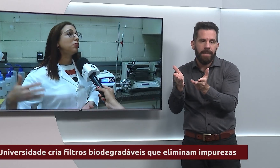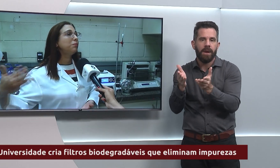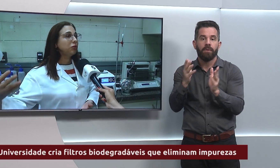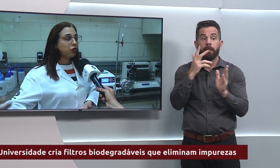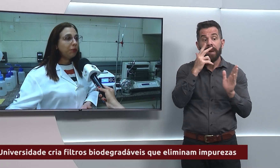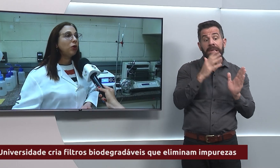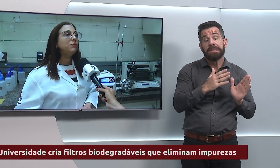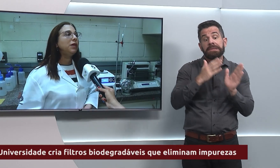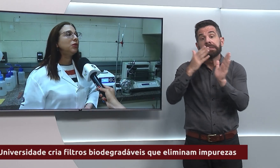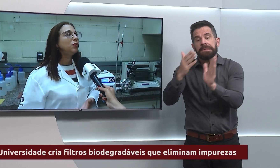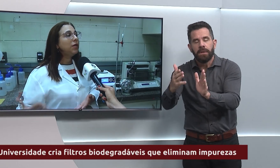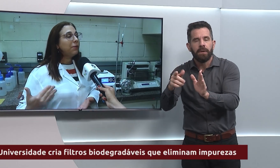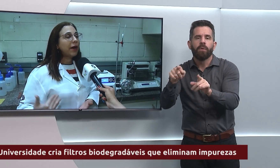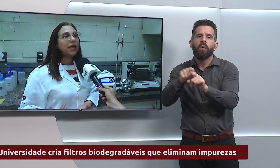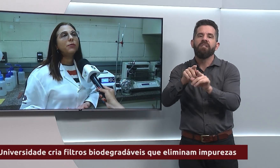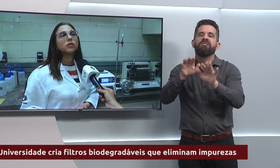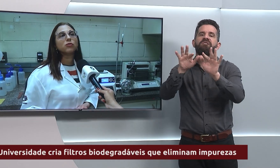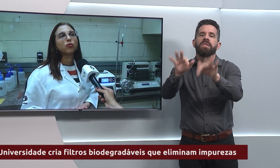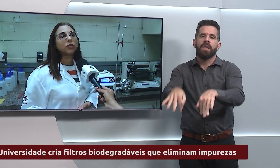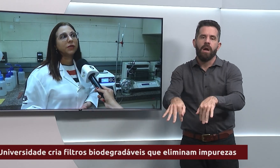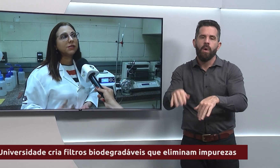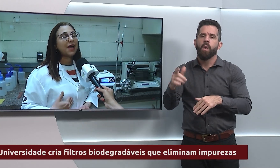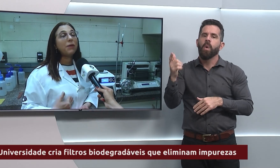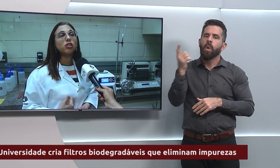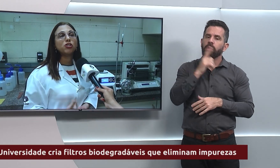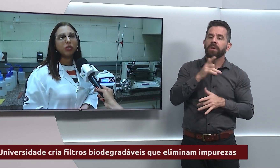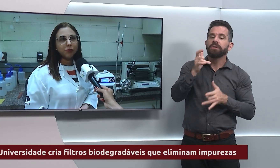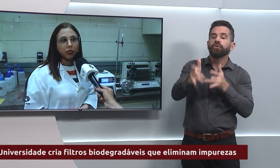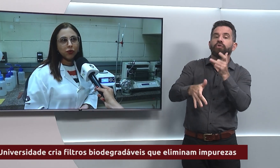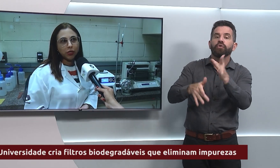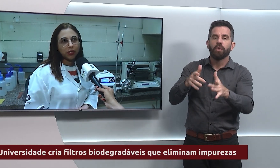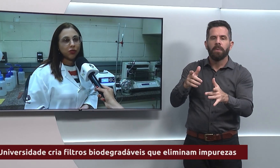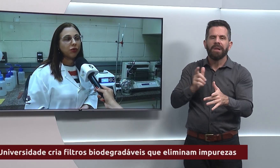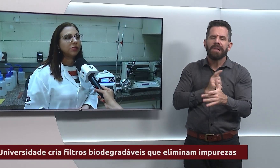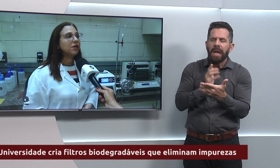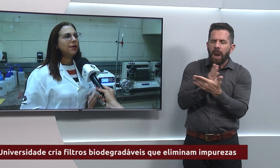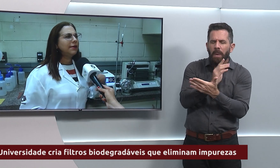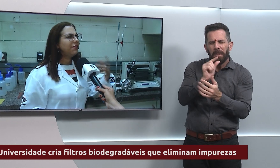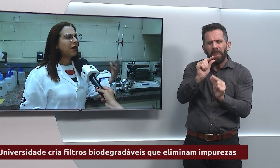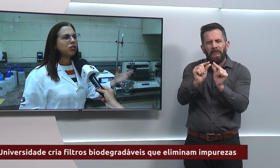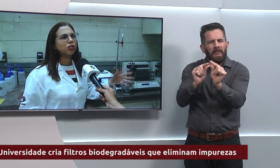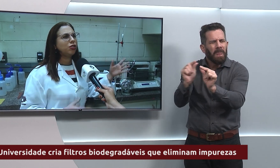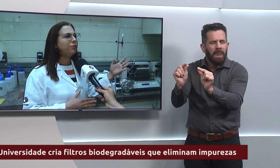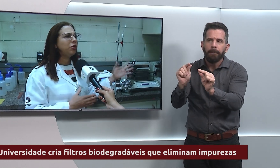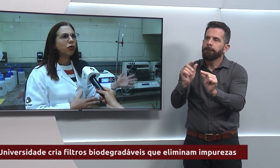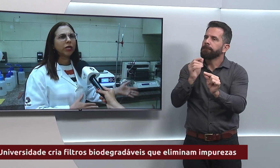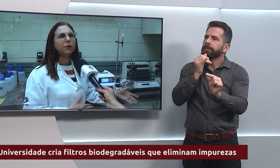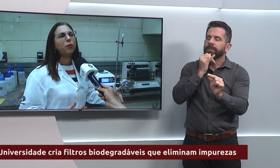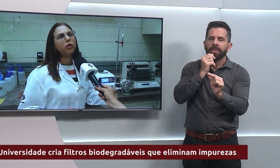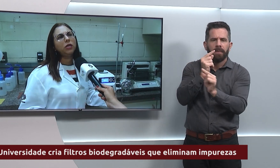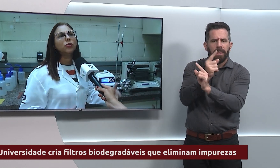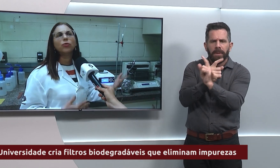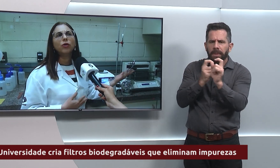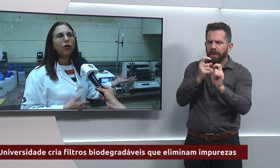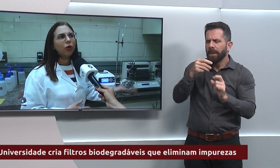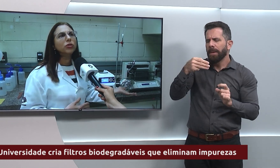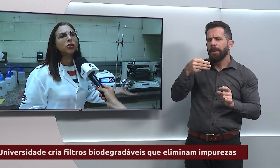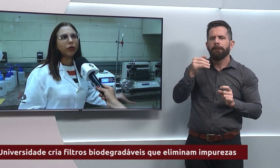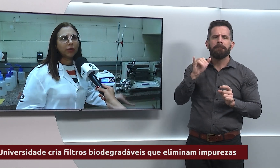de polimento para remoção de contaminantes a baixíssimas concentrações, na faixa de micrograma por litro ou nanograma por